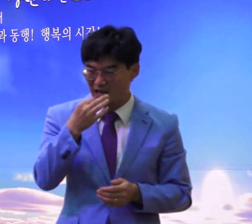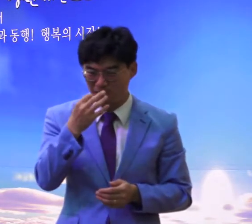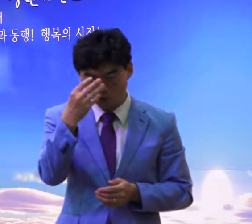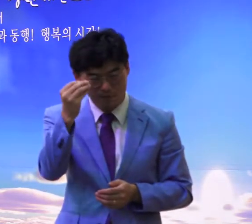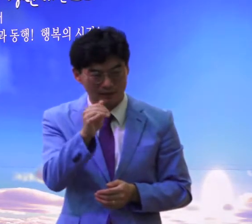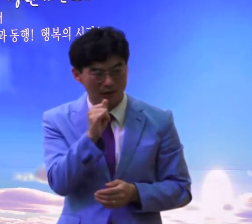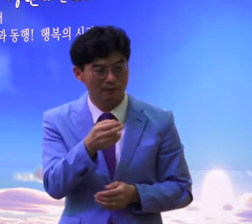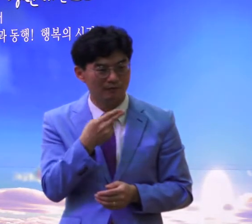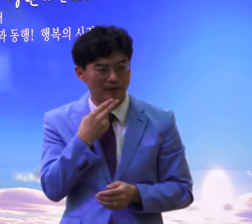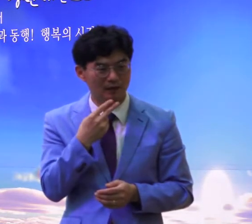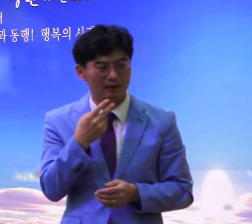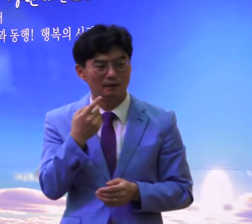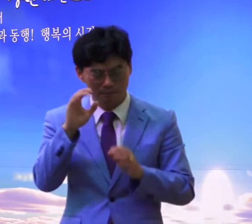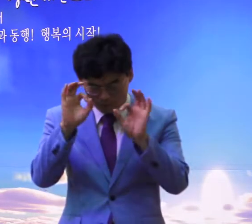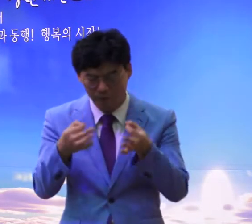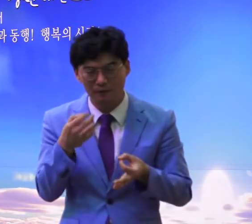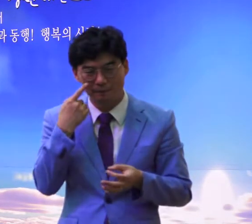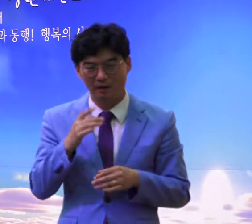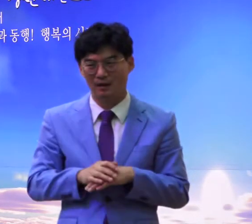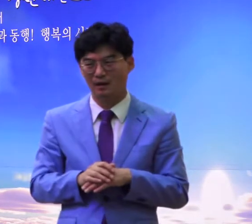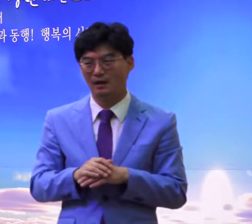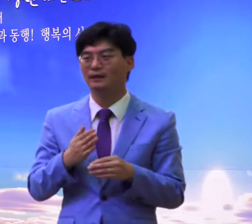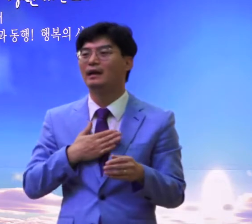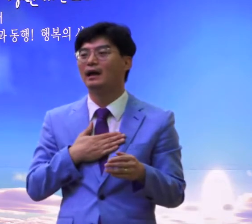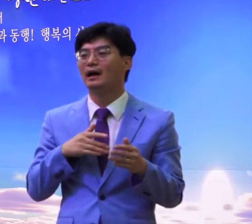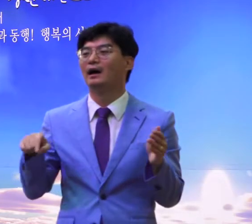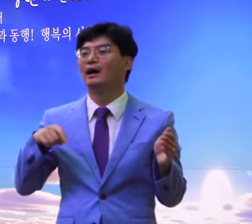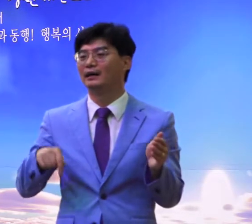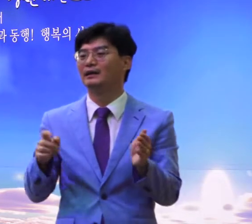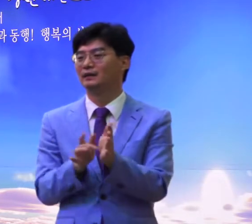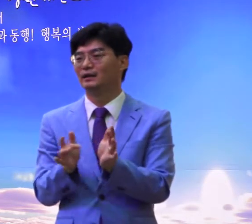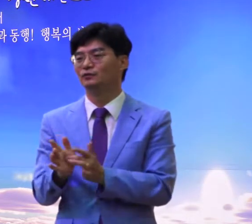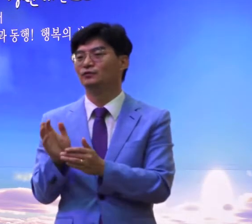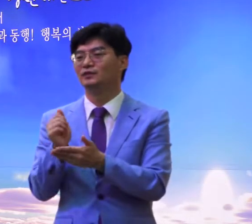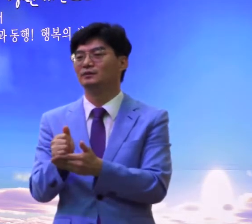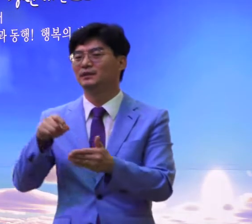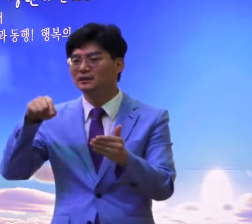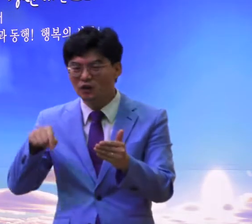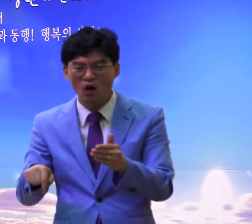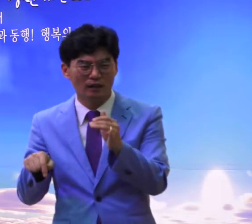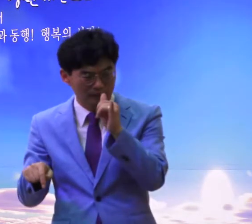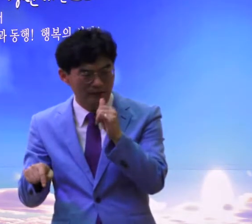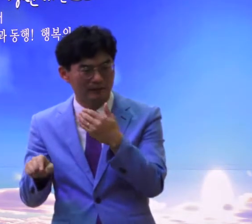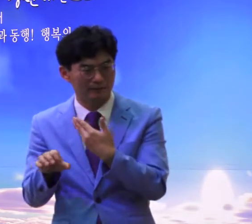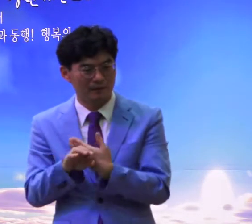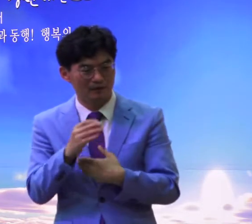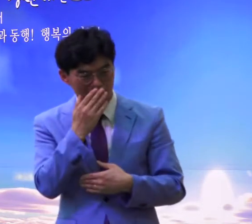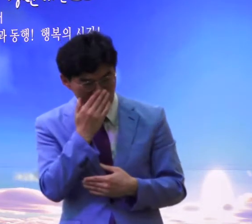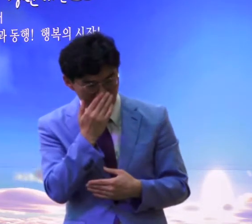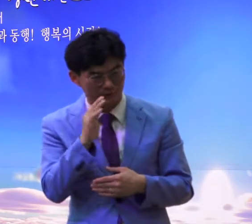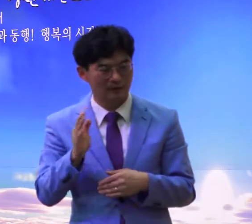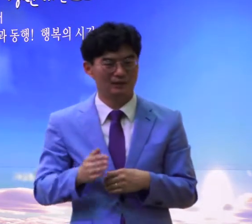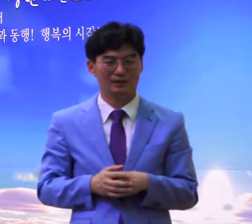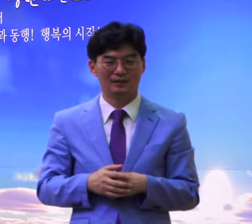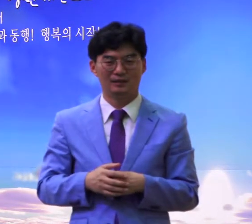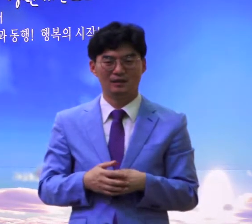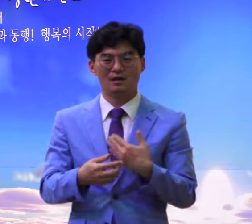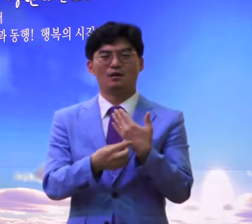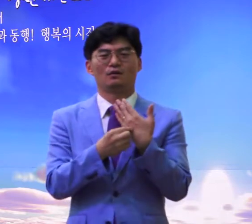예수 그리스도가 없는 신앙, 겉모습만 신앙이 있는 사람 세상에 두려워하지